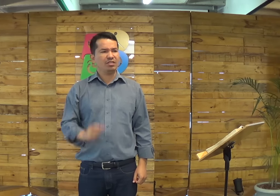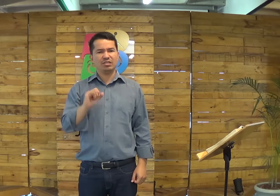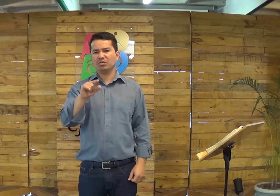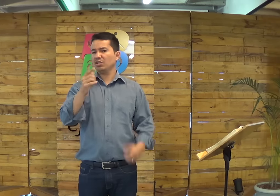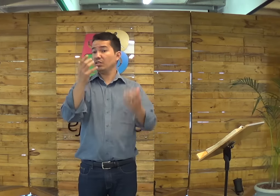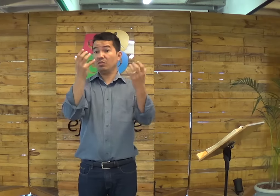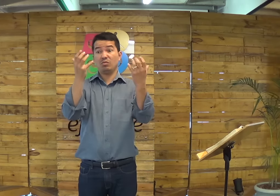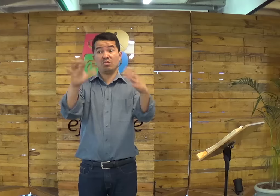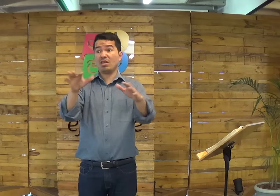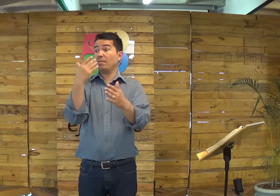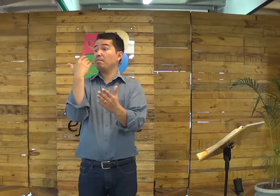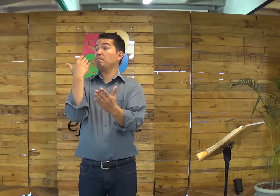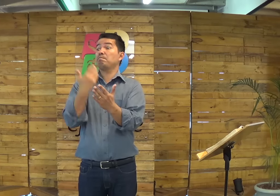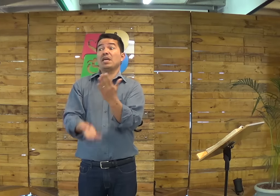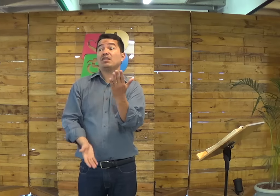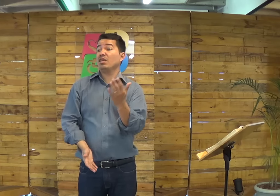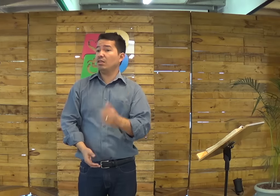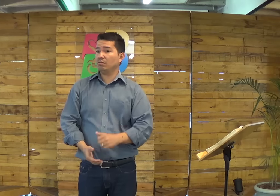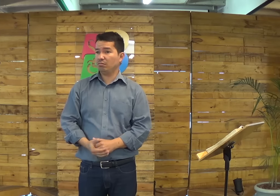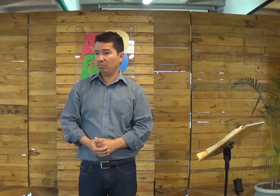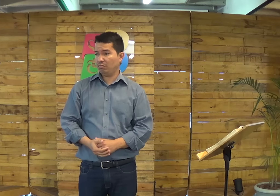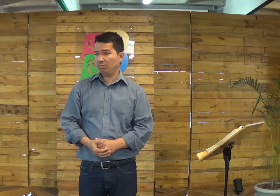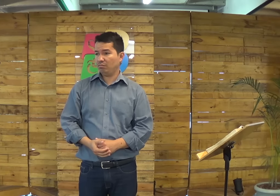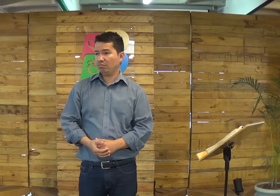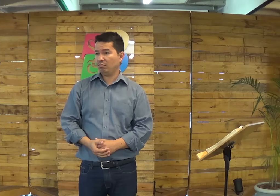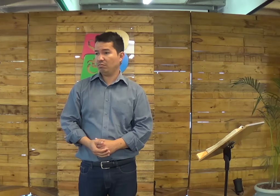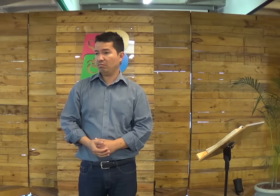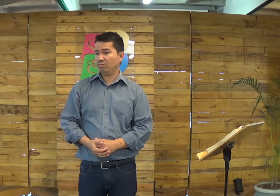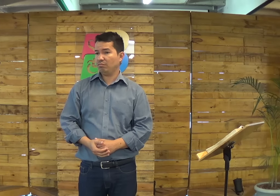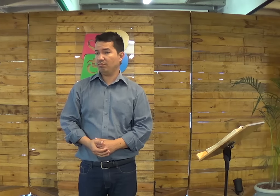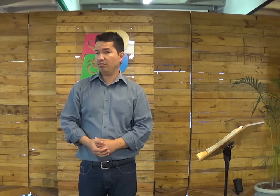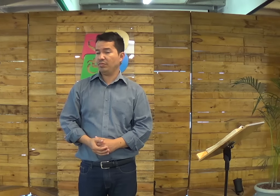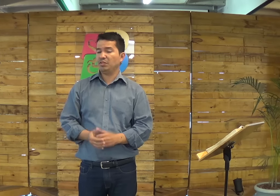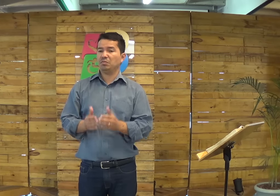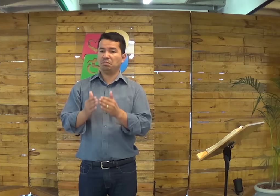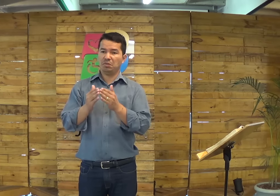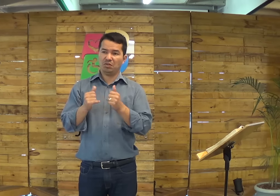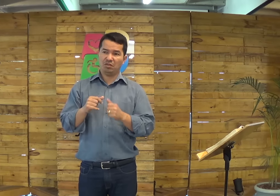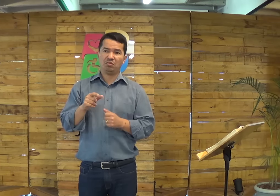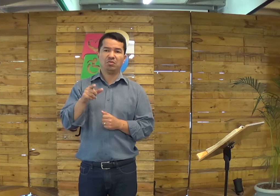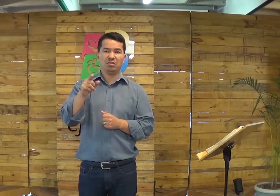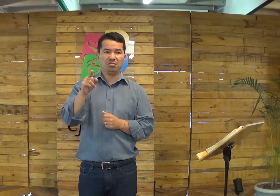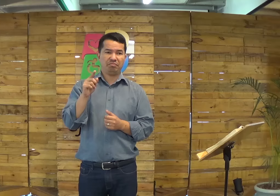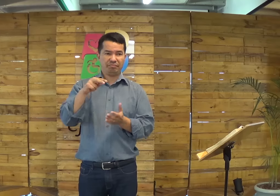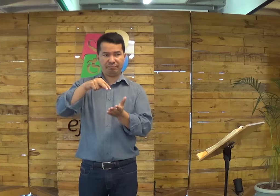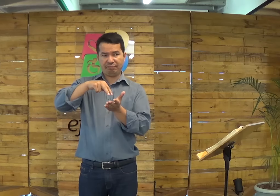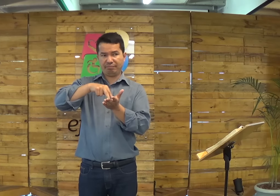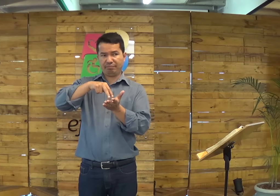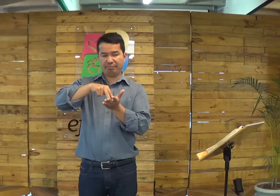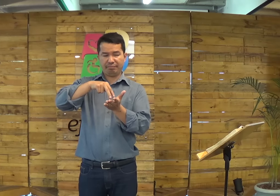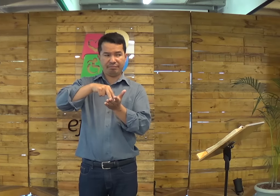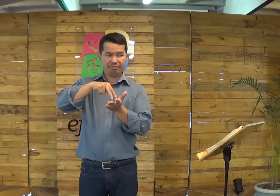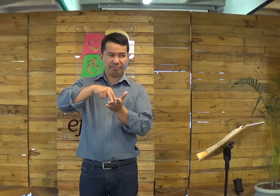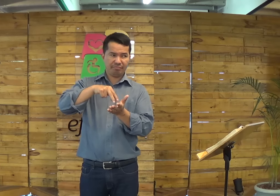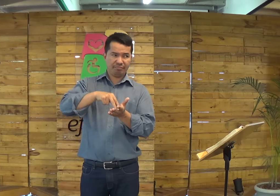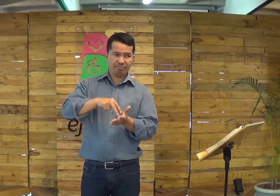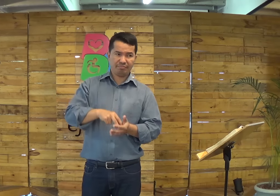vida se você não quer perder tempo eu vou PED para você se colocar em